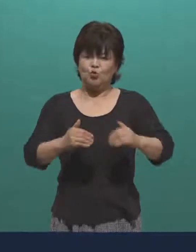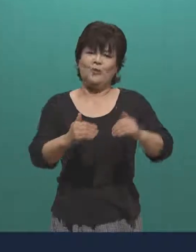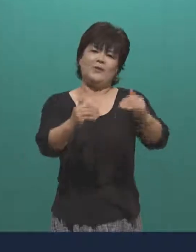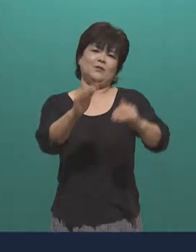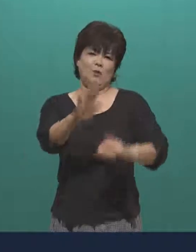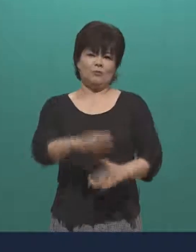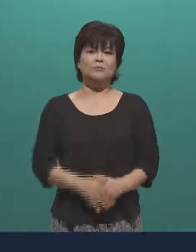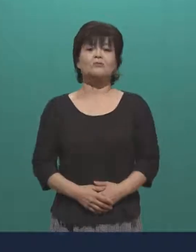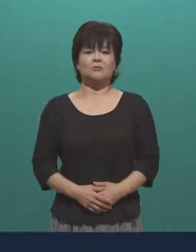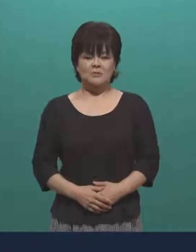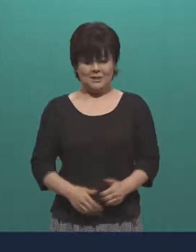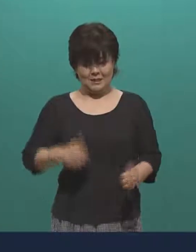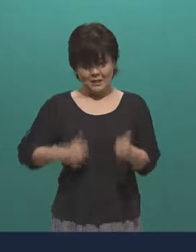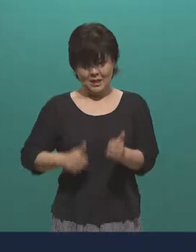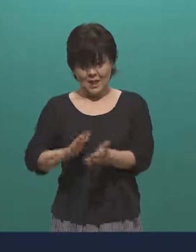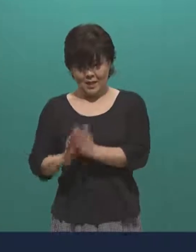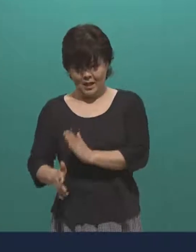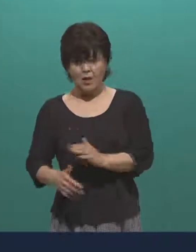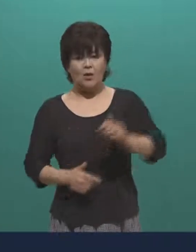めています。